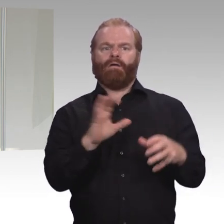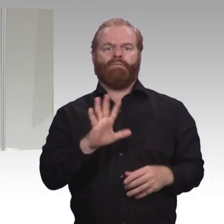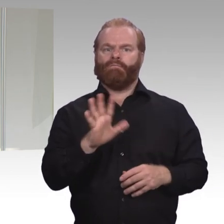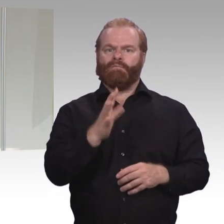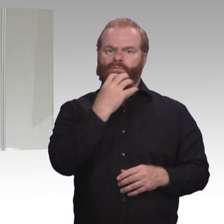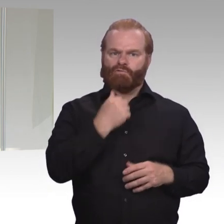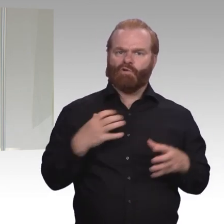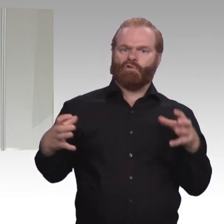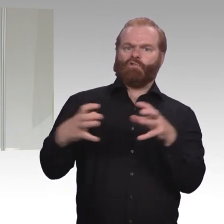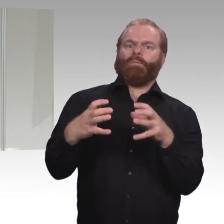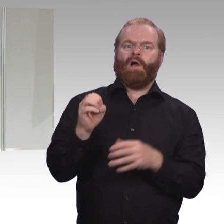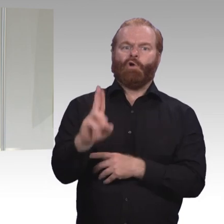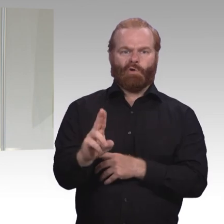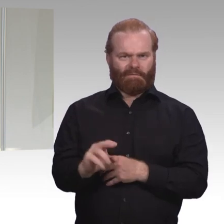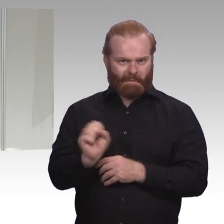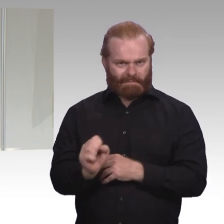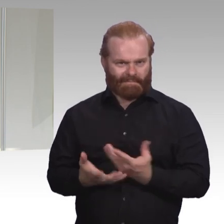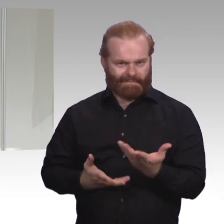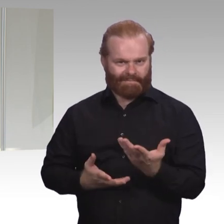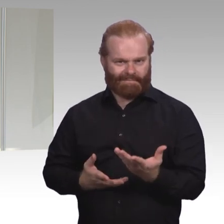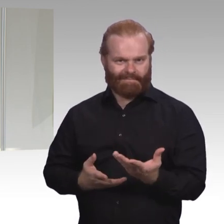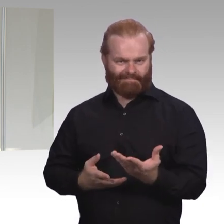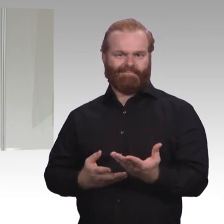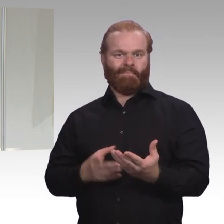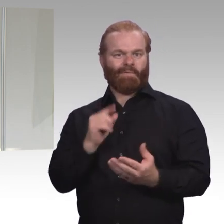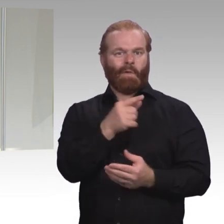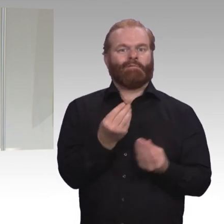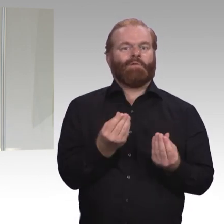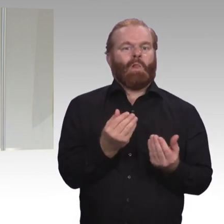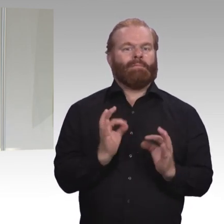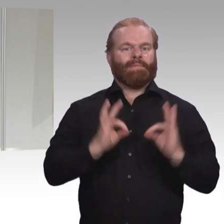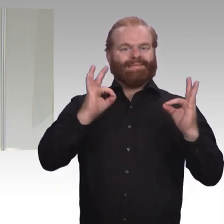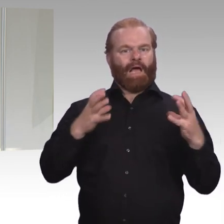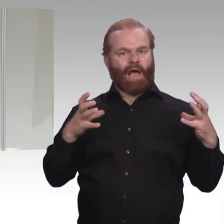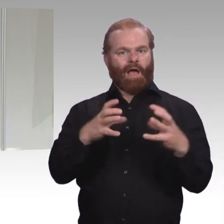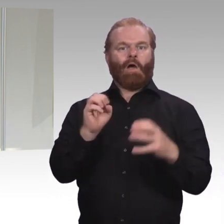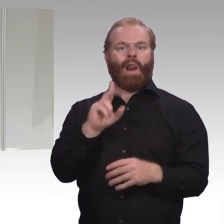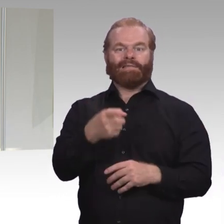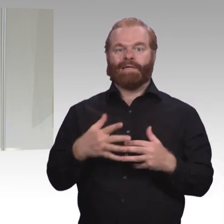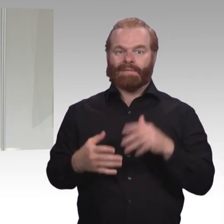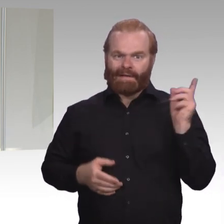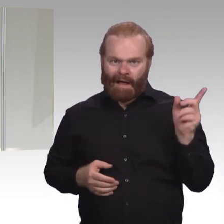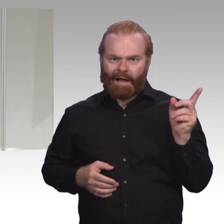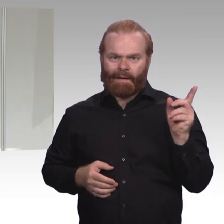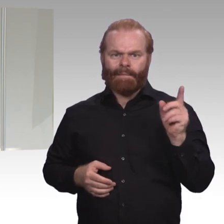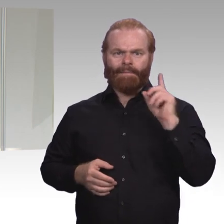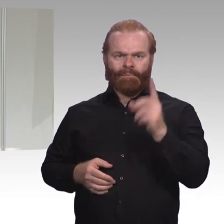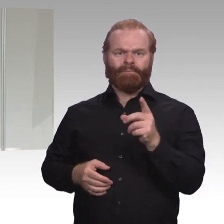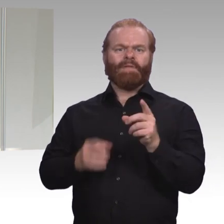den nächsten Wochen durch die Gespräche mit der Europäischen Union Premierminister Johnson von einem verheerenden